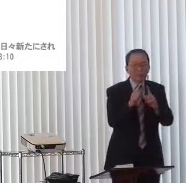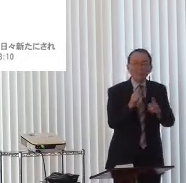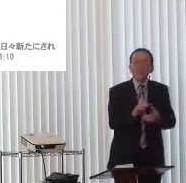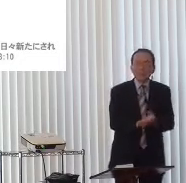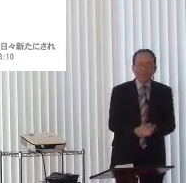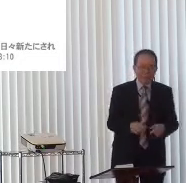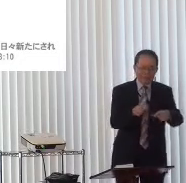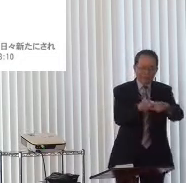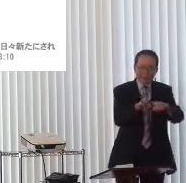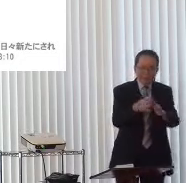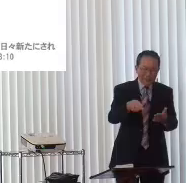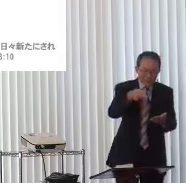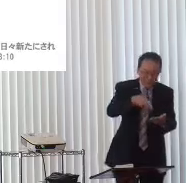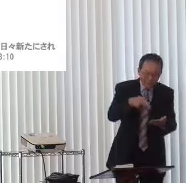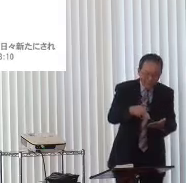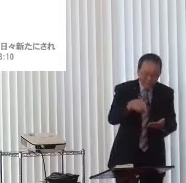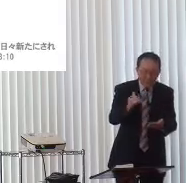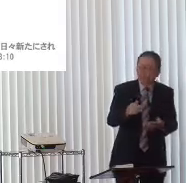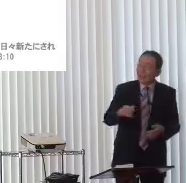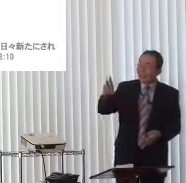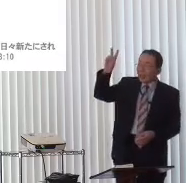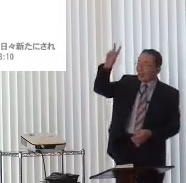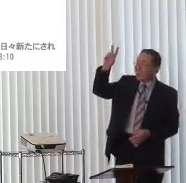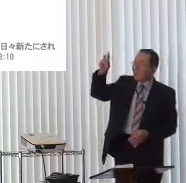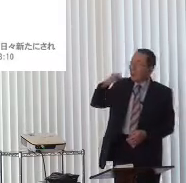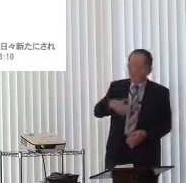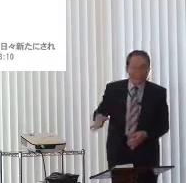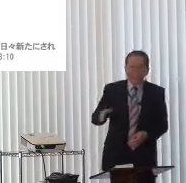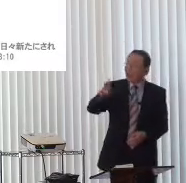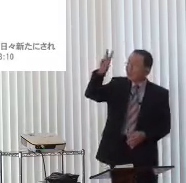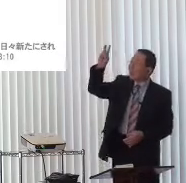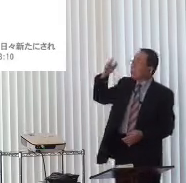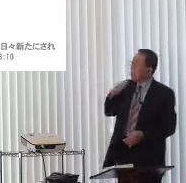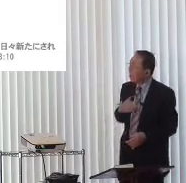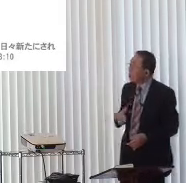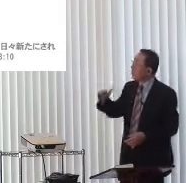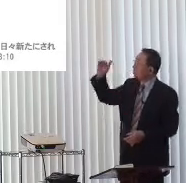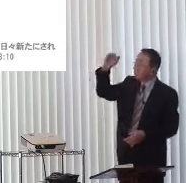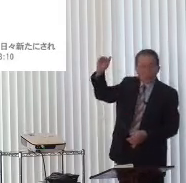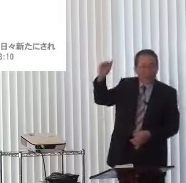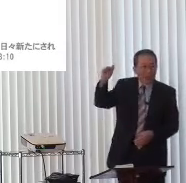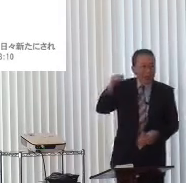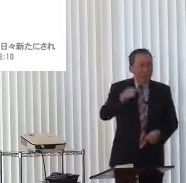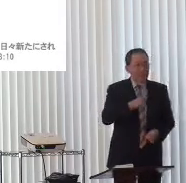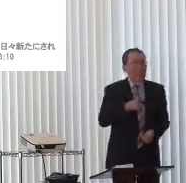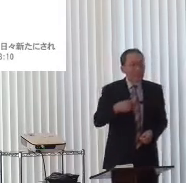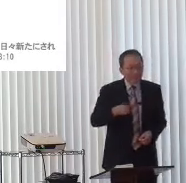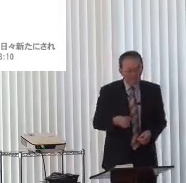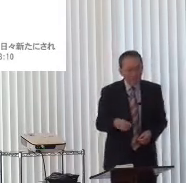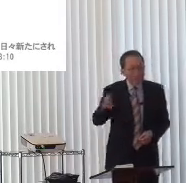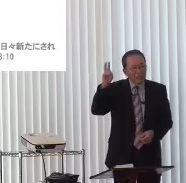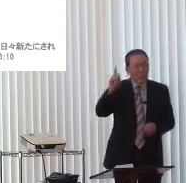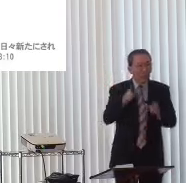聖書を読むことによって私たちは神様を知ることができるのは間違いないですね。そしてまたこれを覚